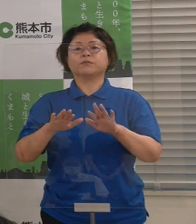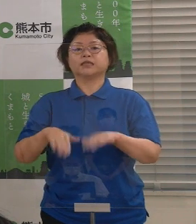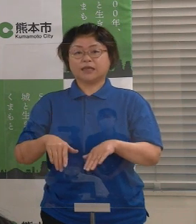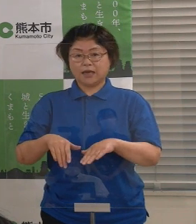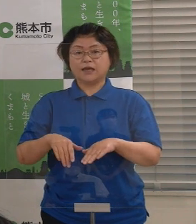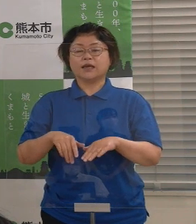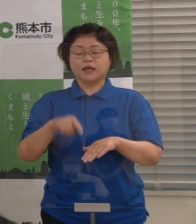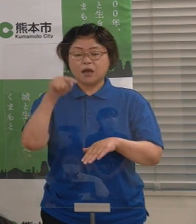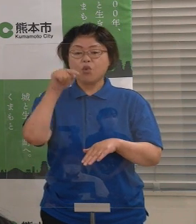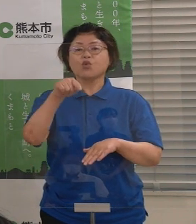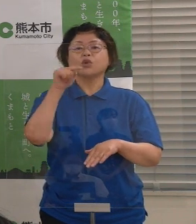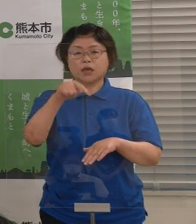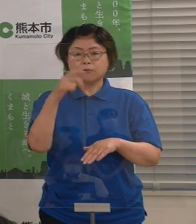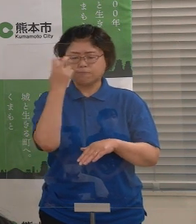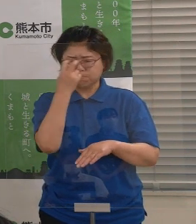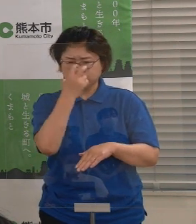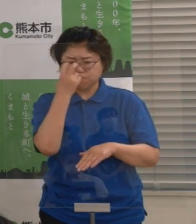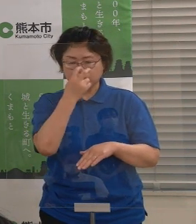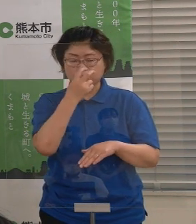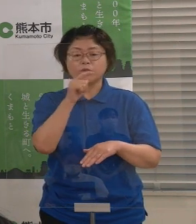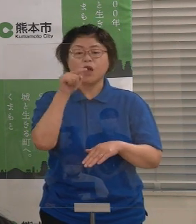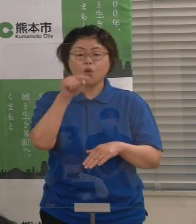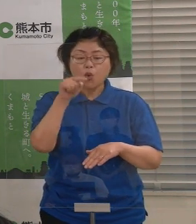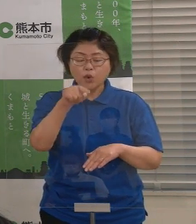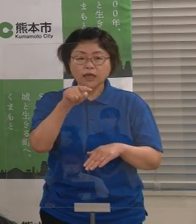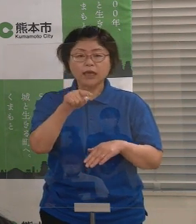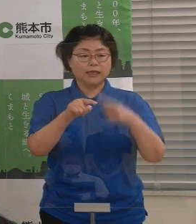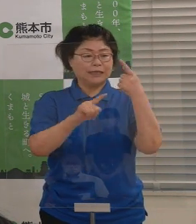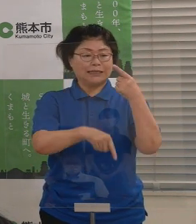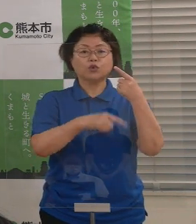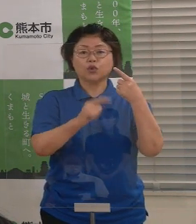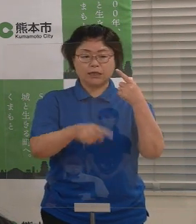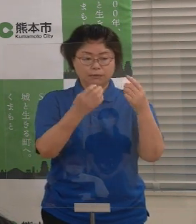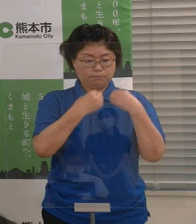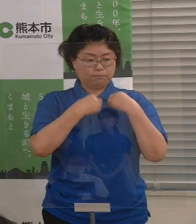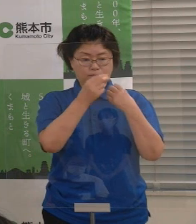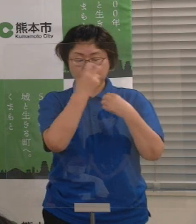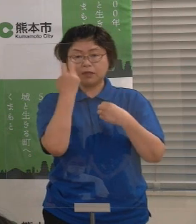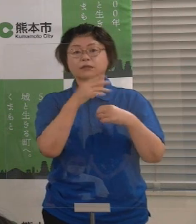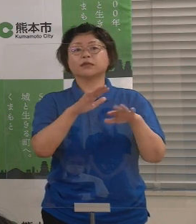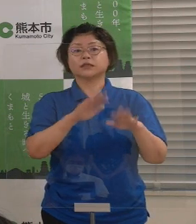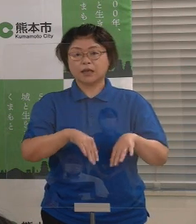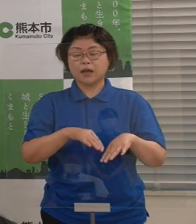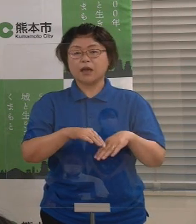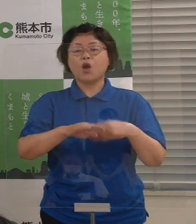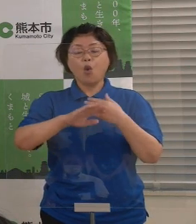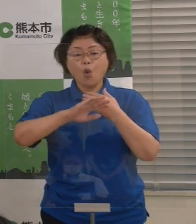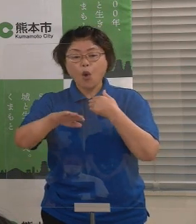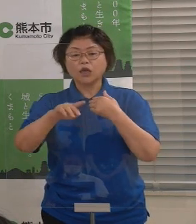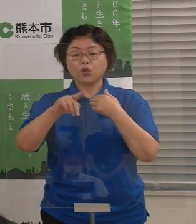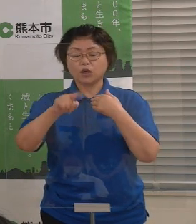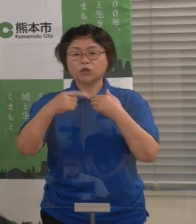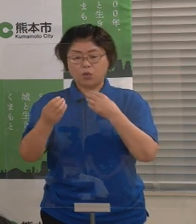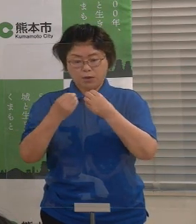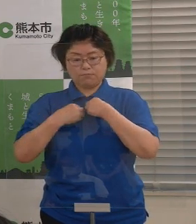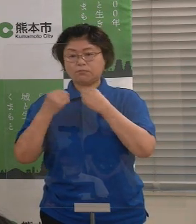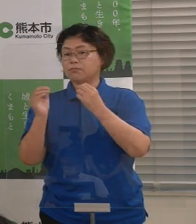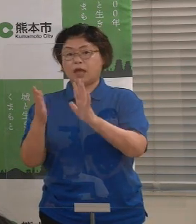確認をしてお一人出てきたということですね、 は い、 残りの11人の方は 陰性だったということです、